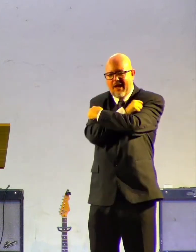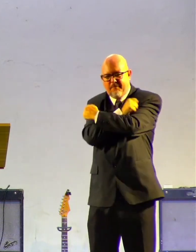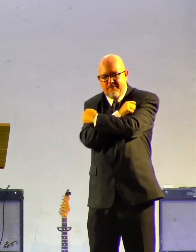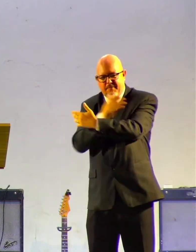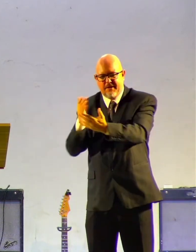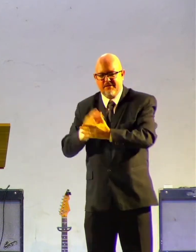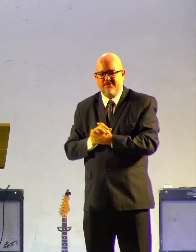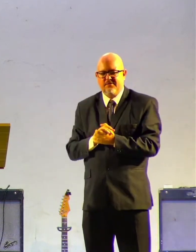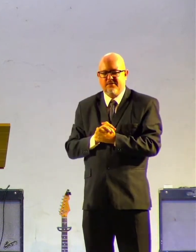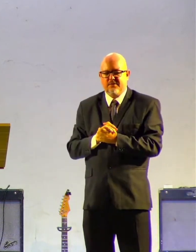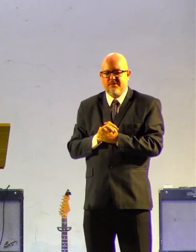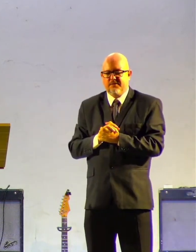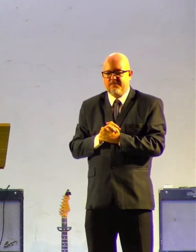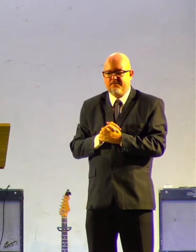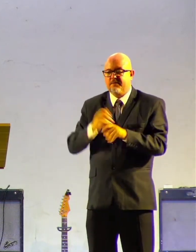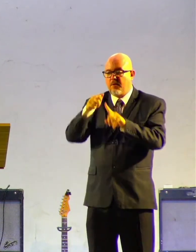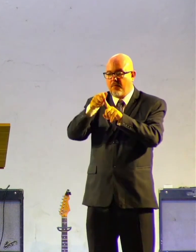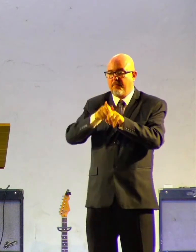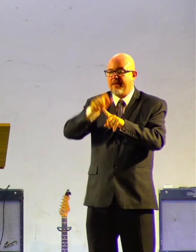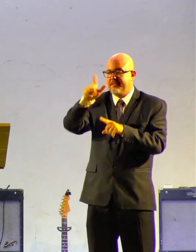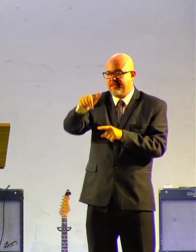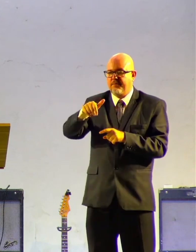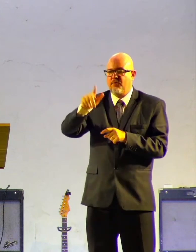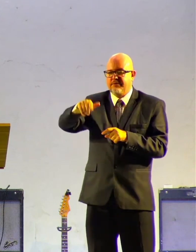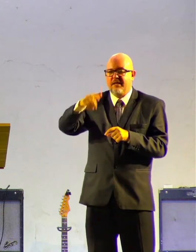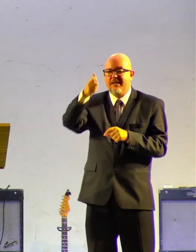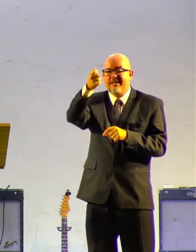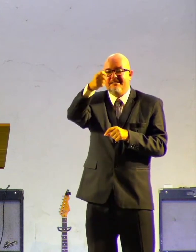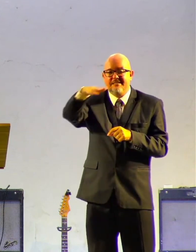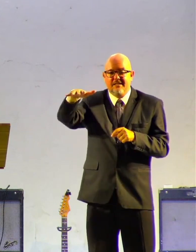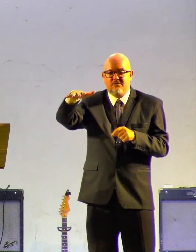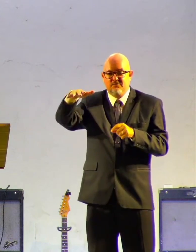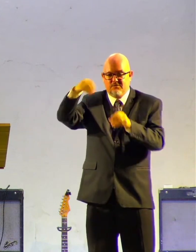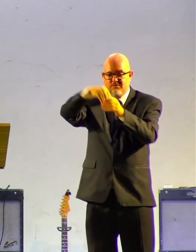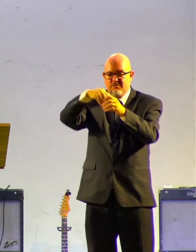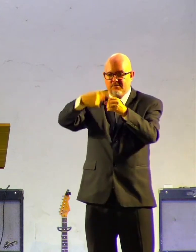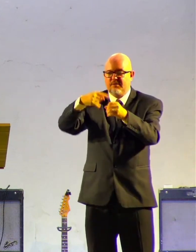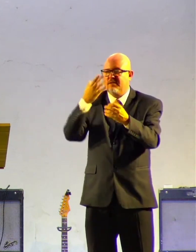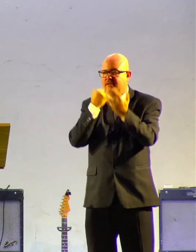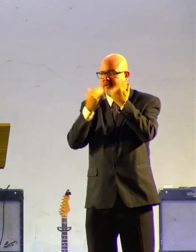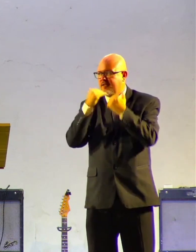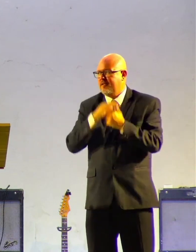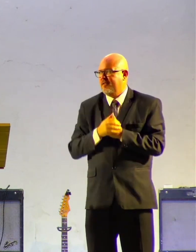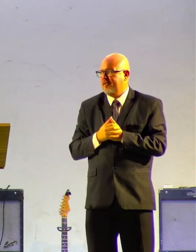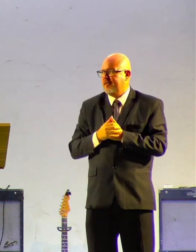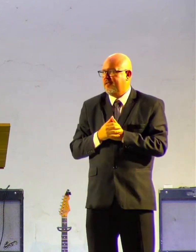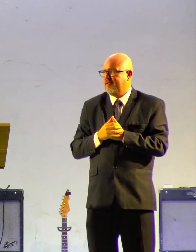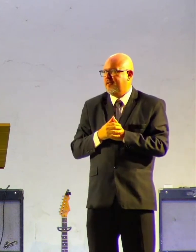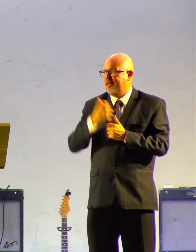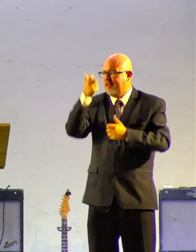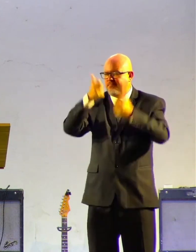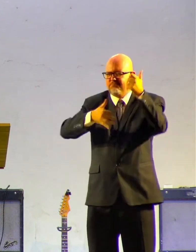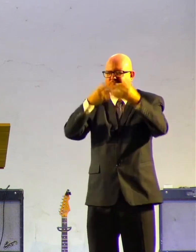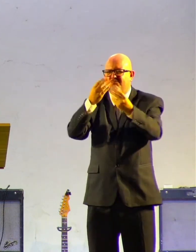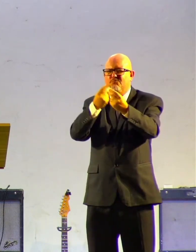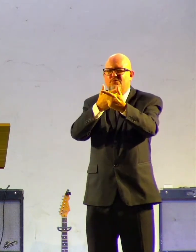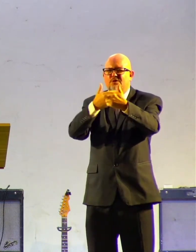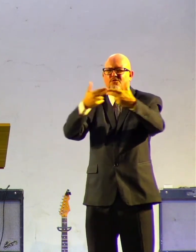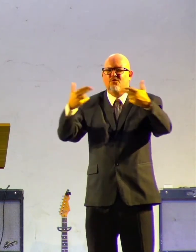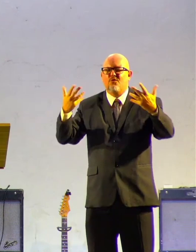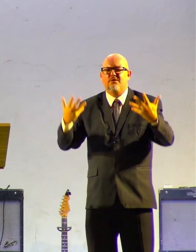abraço. Um mês depois eu estava em Santos, jantando com a família dele em Santos, e ele me contando quantas